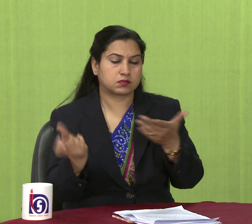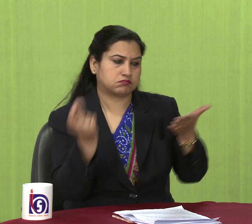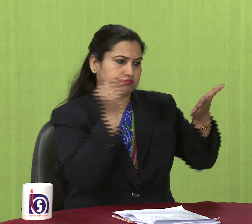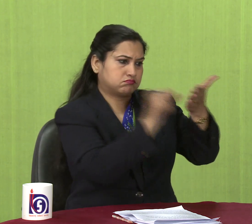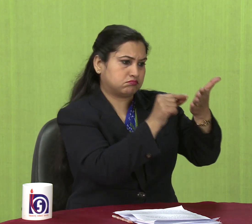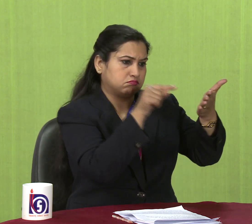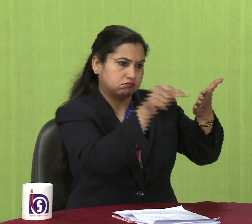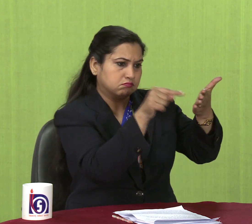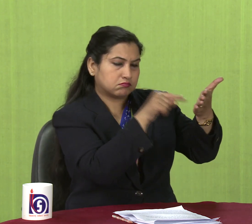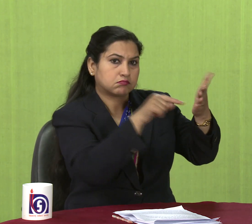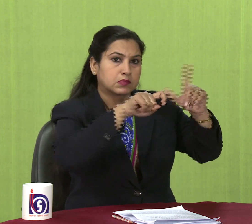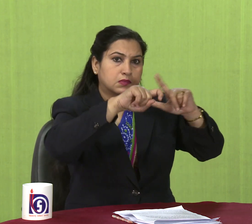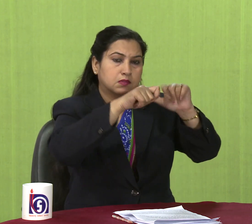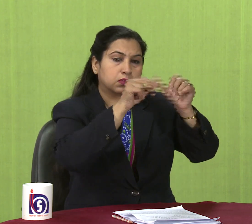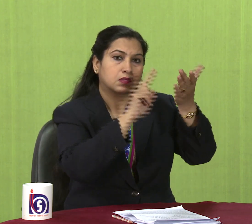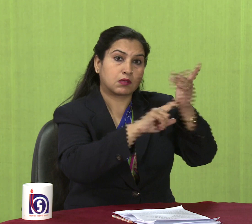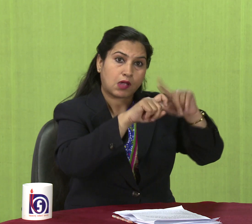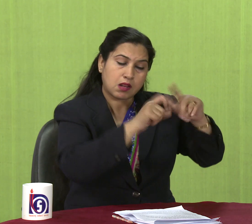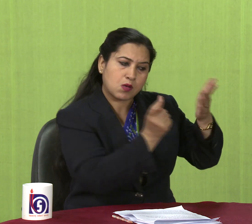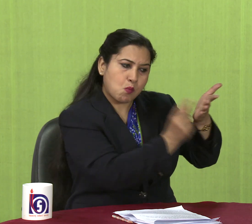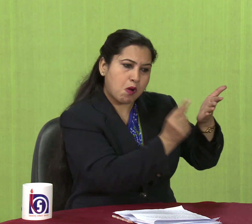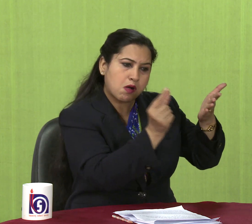दोनों बार भिन्न अर्थों में,